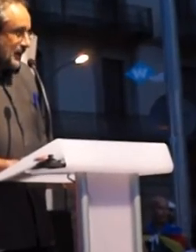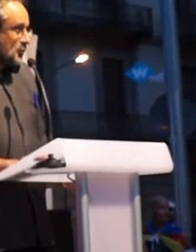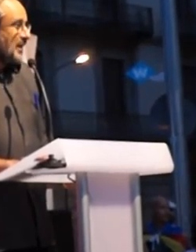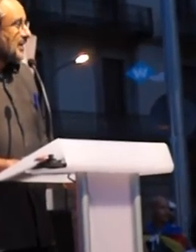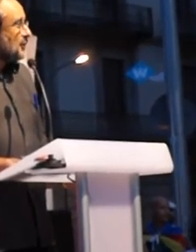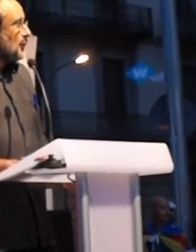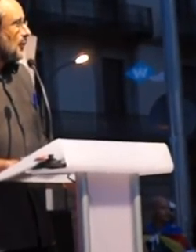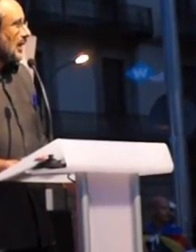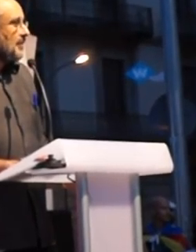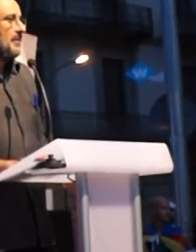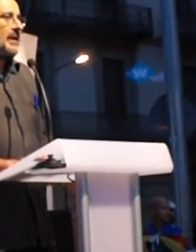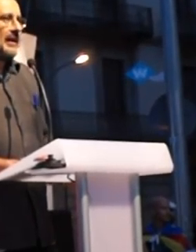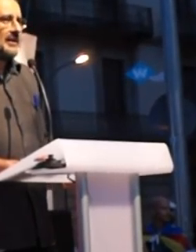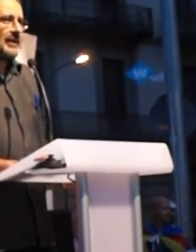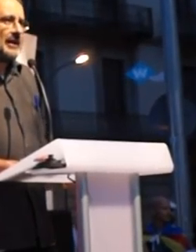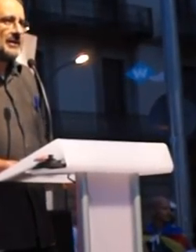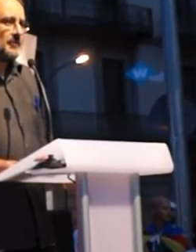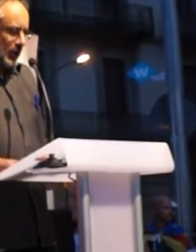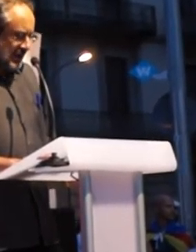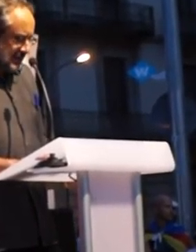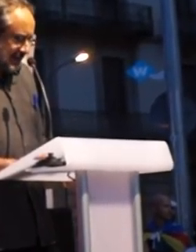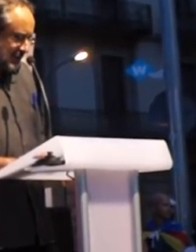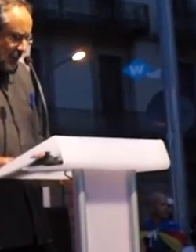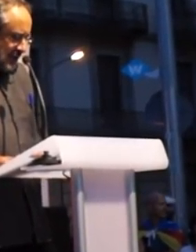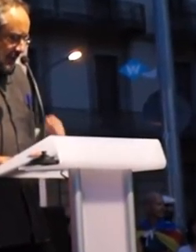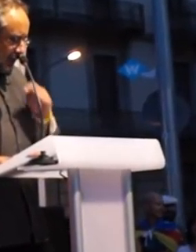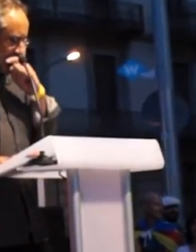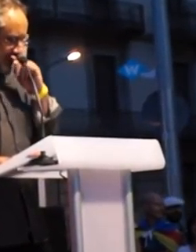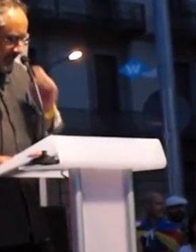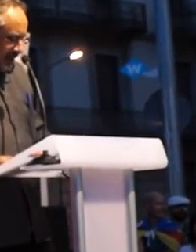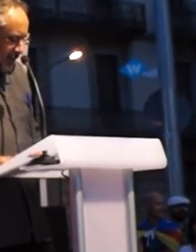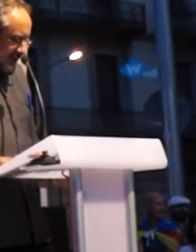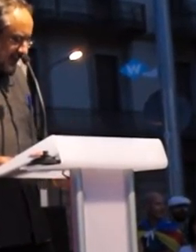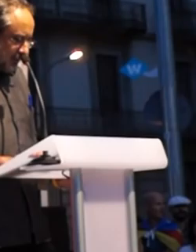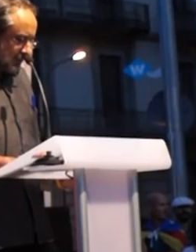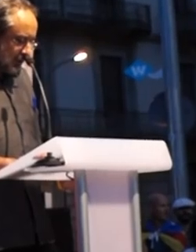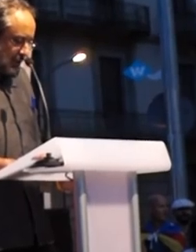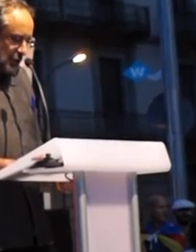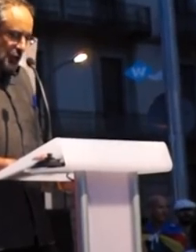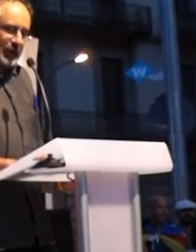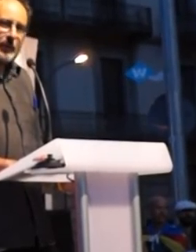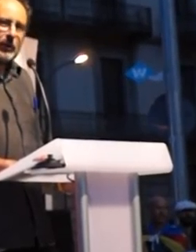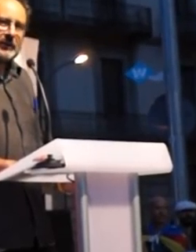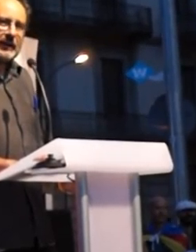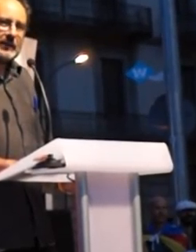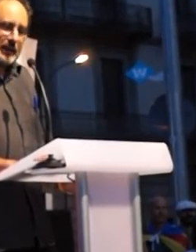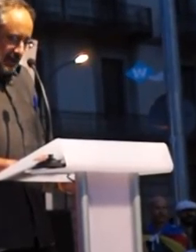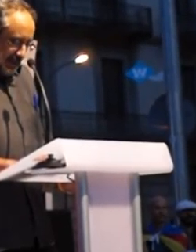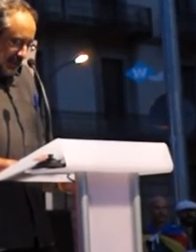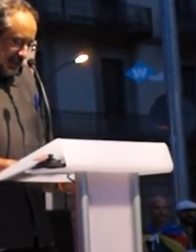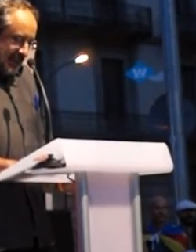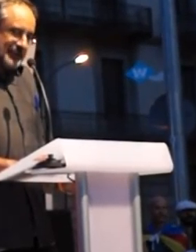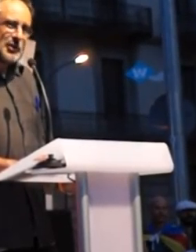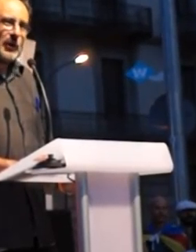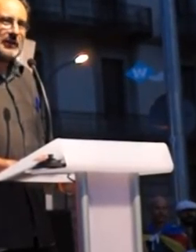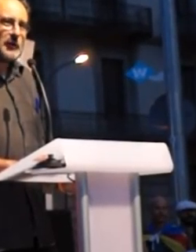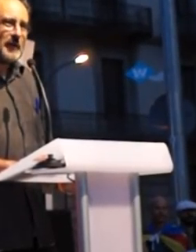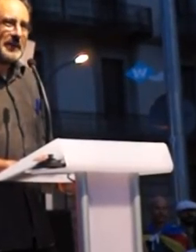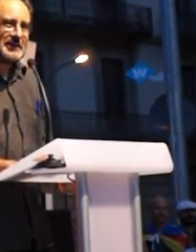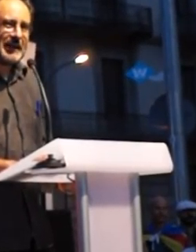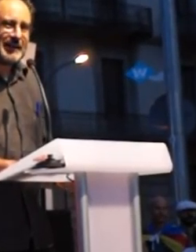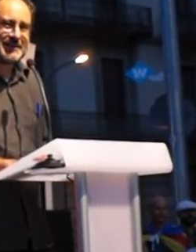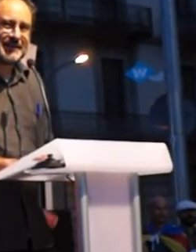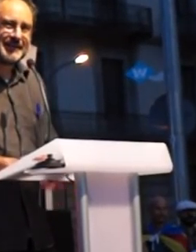Ara us presento a la primera de les tres ponents, és Georgina Monge, membre del col·lectiu Justa Revolta i d'altres